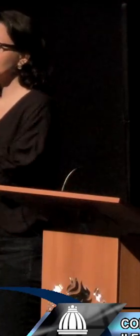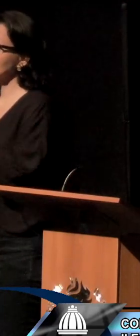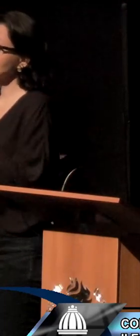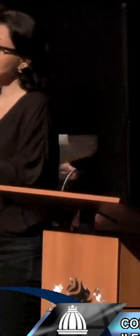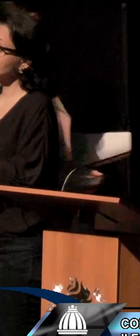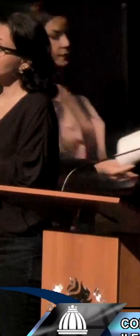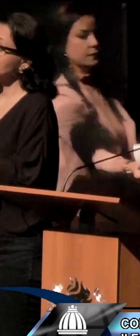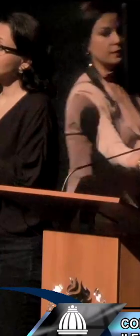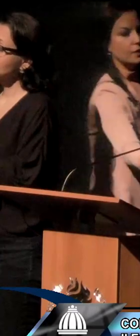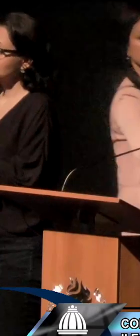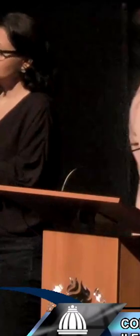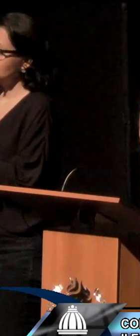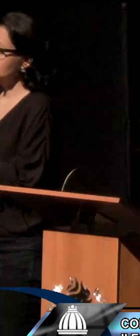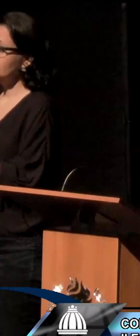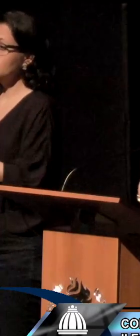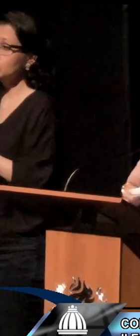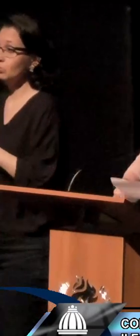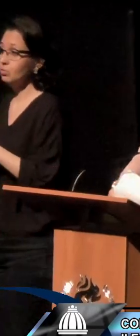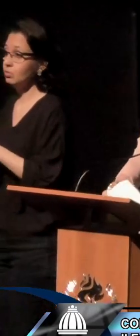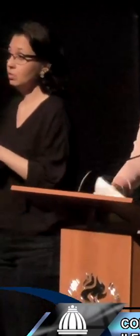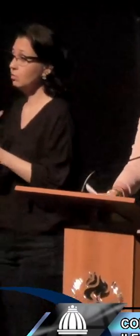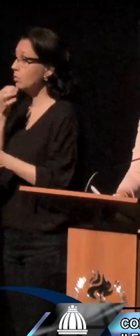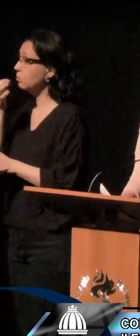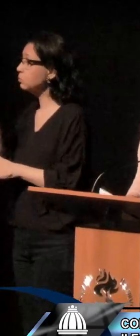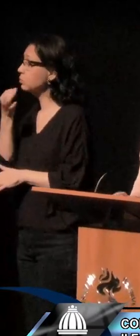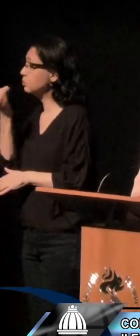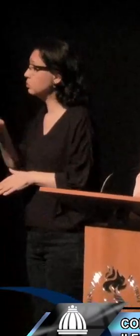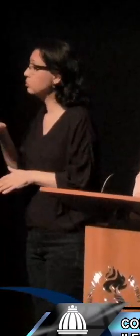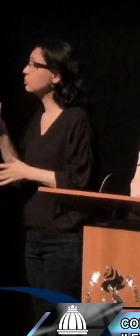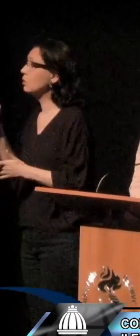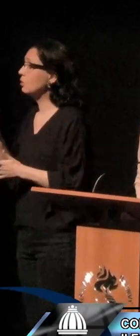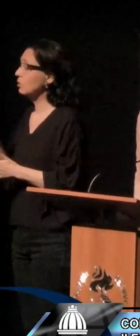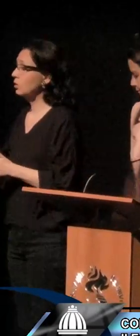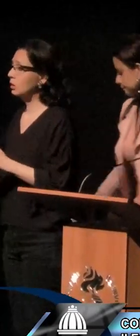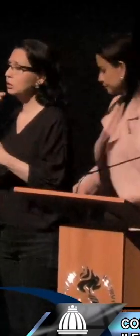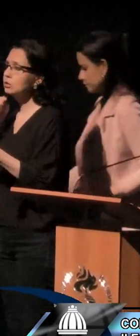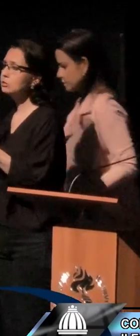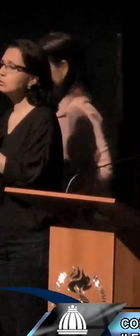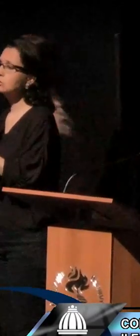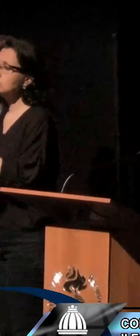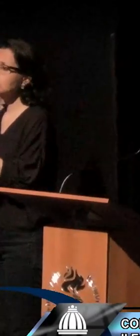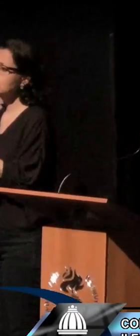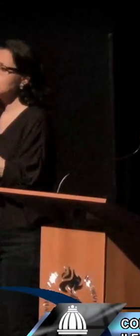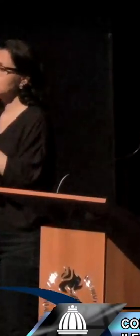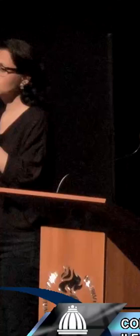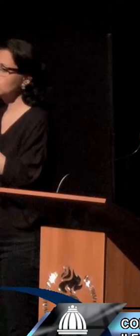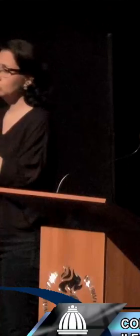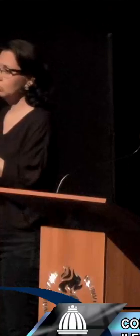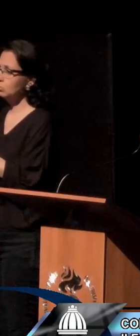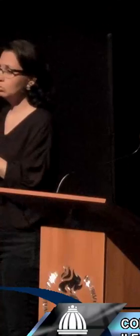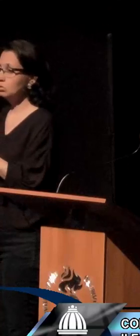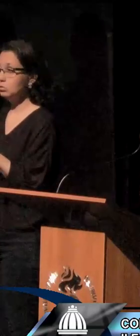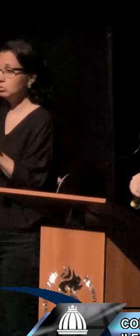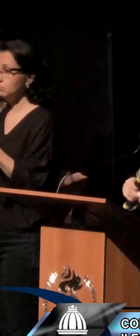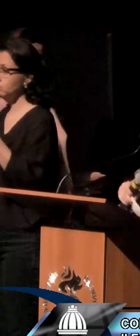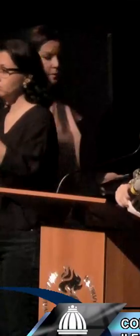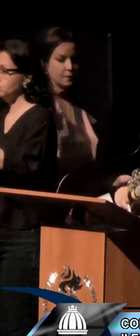de apontamento desses estudantes da escola exemplo de Piracicaba e Porto Alegre